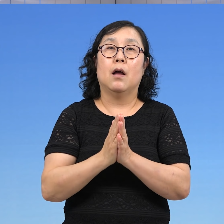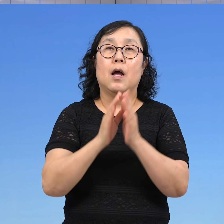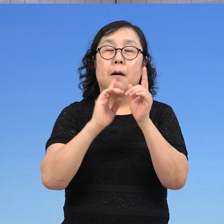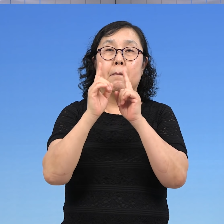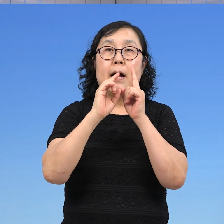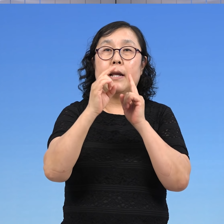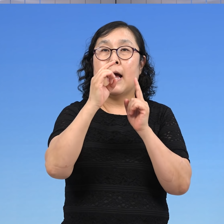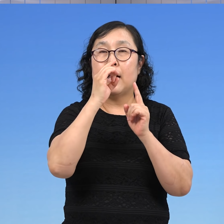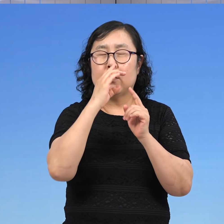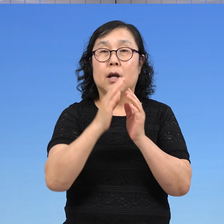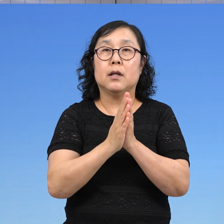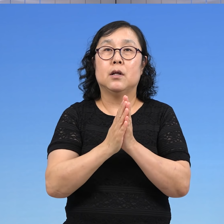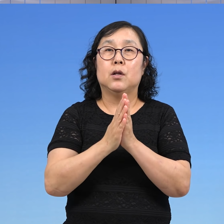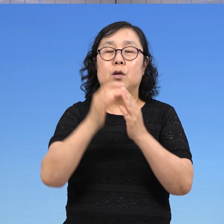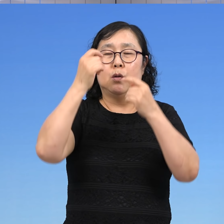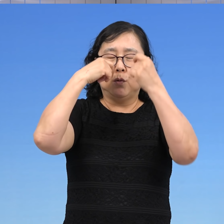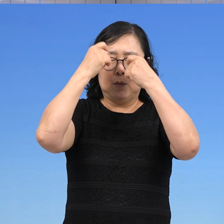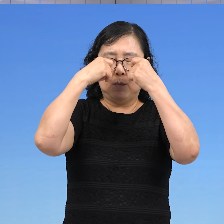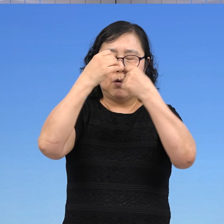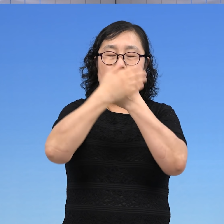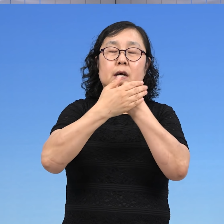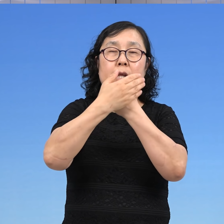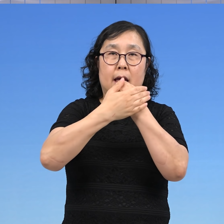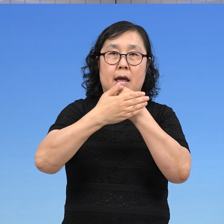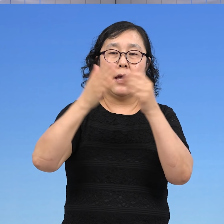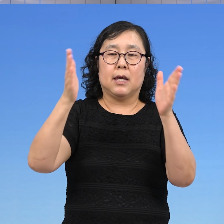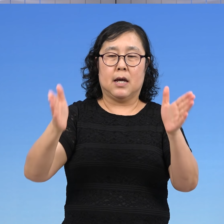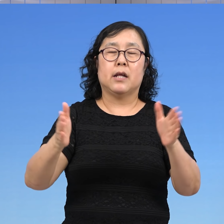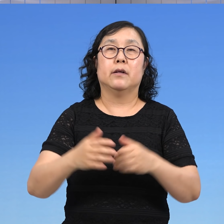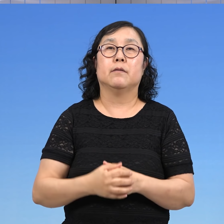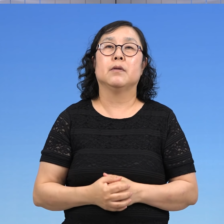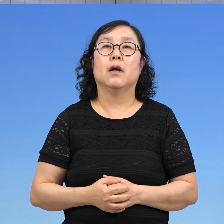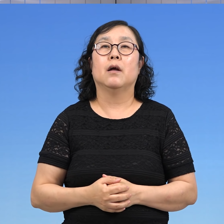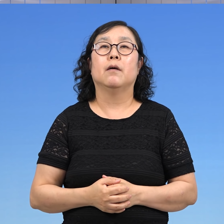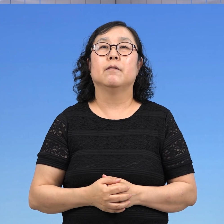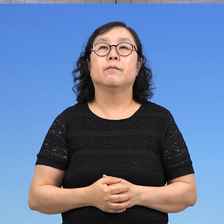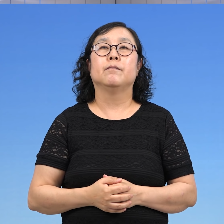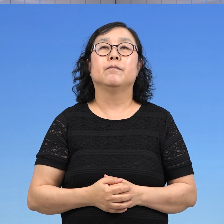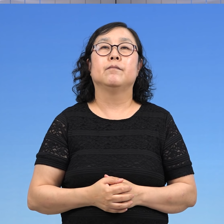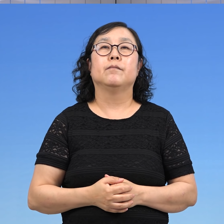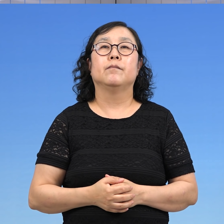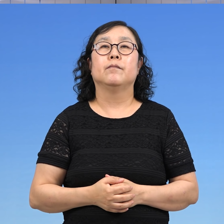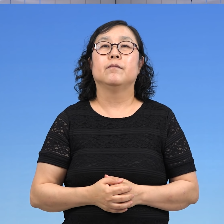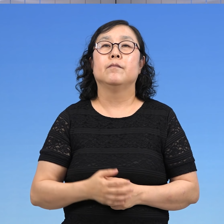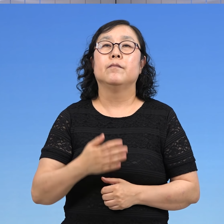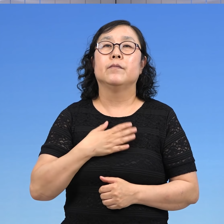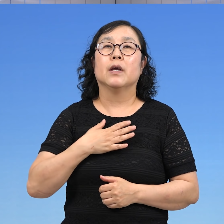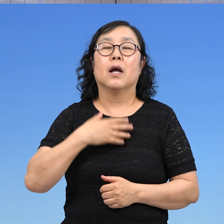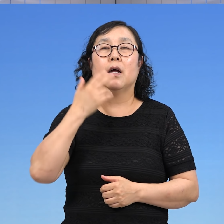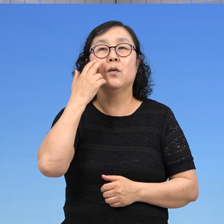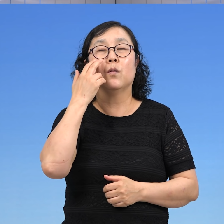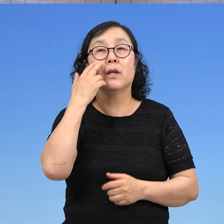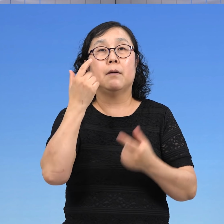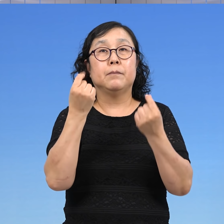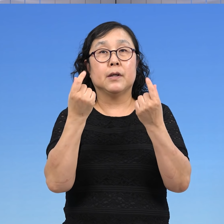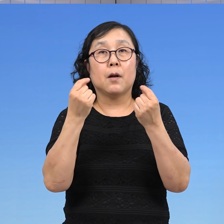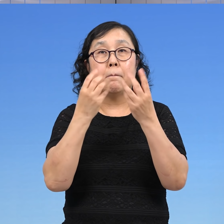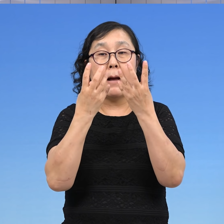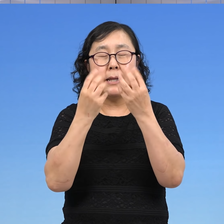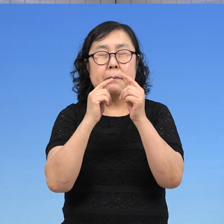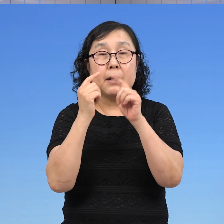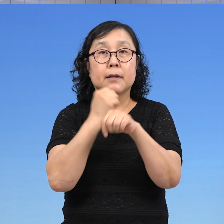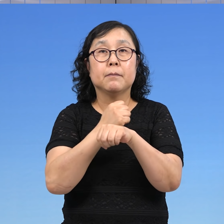말로 한 말이 안되면 눈물의 언어의 기간 이어 떠라 구요 여러분 제가 소스 계속해서 하면 여러분